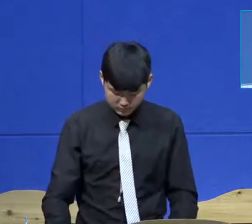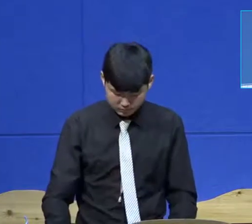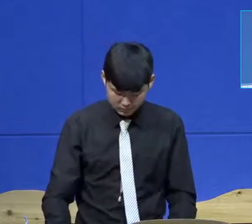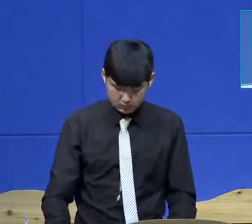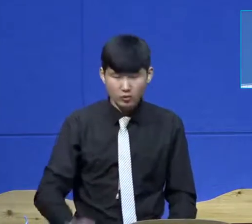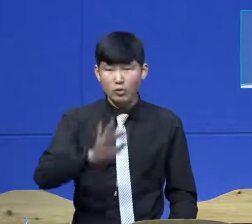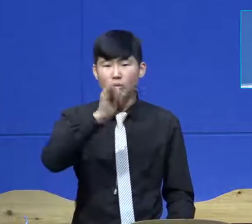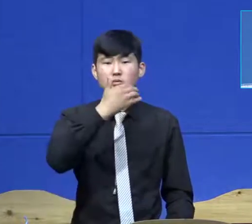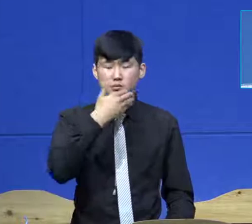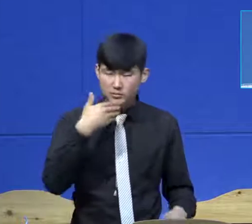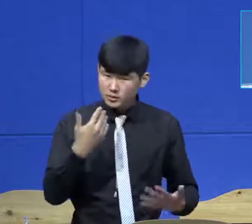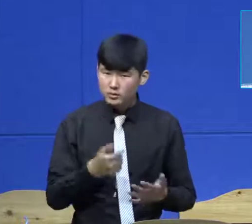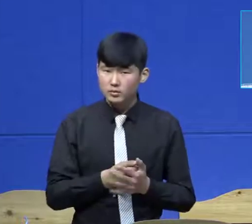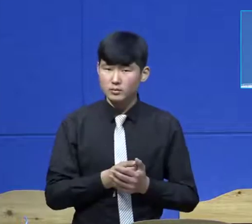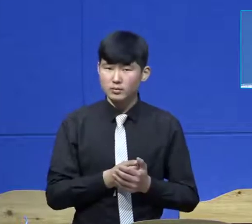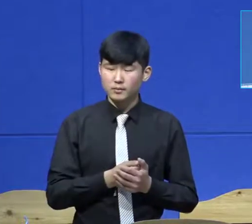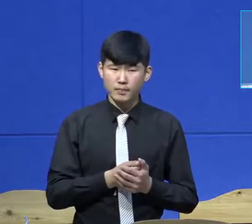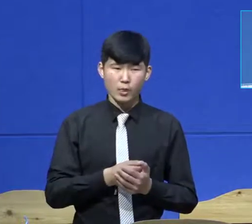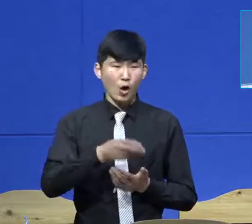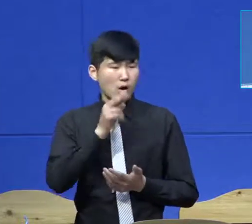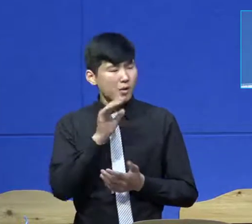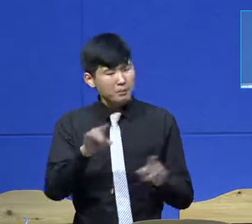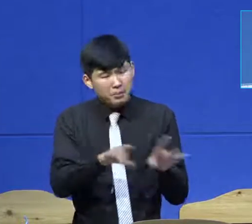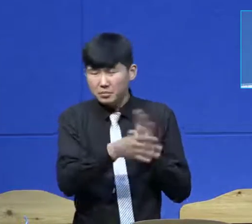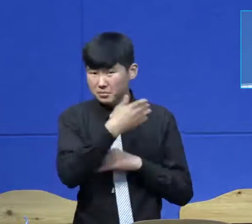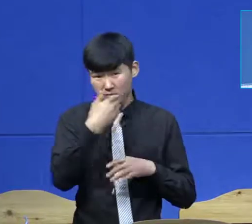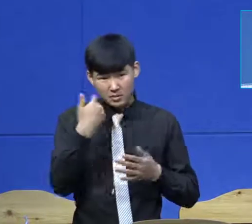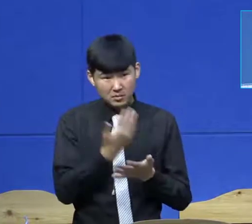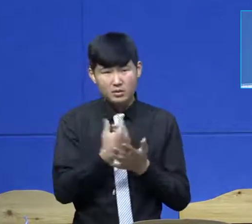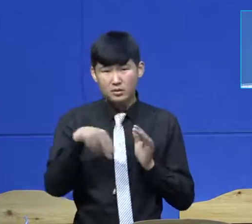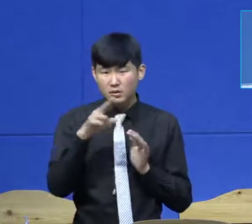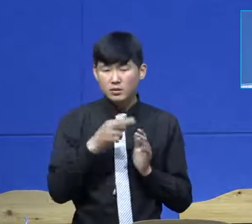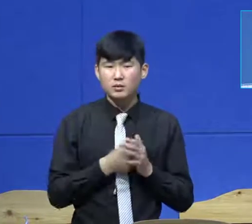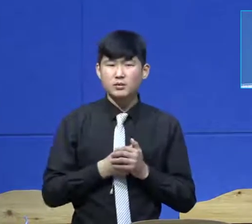ус байхгүй, хоол ус байхгүй байна гэд